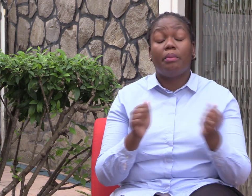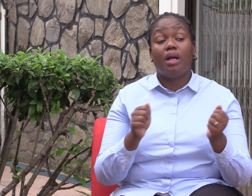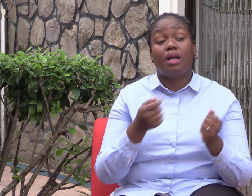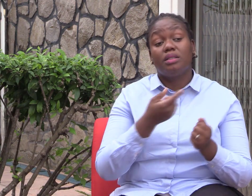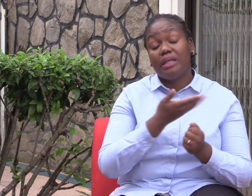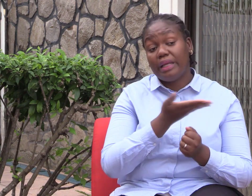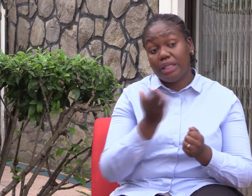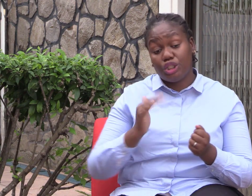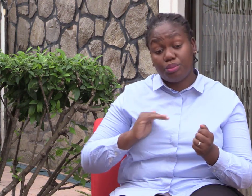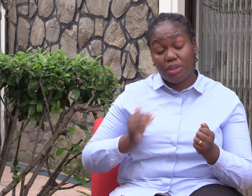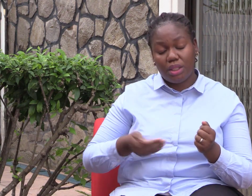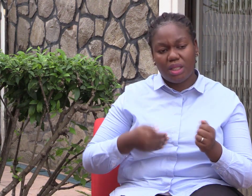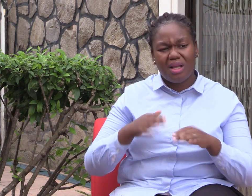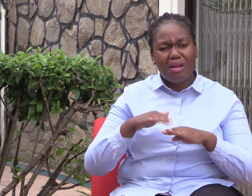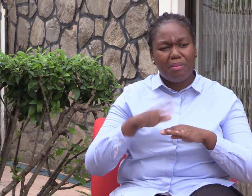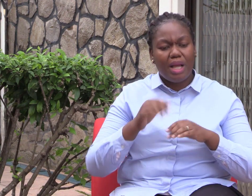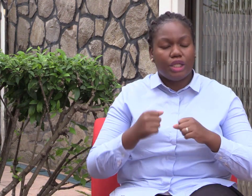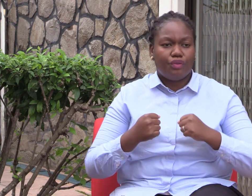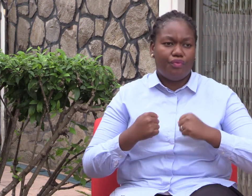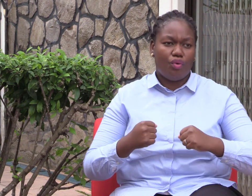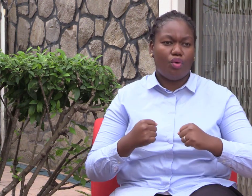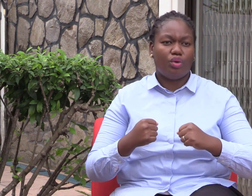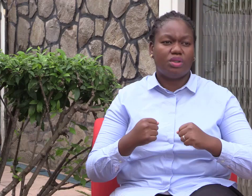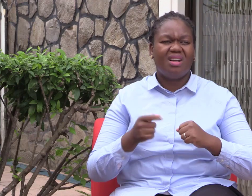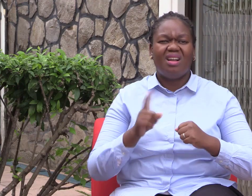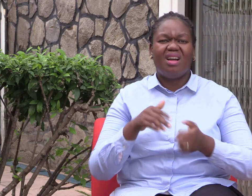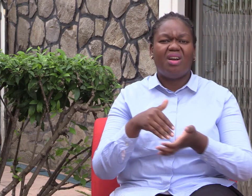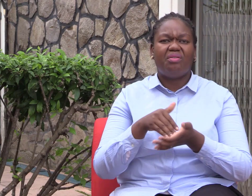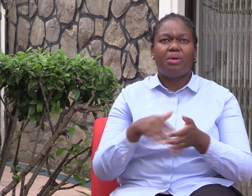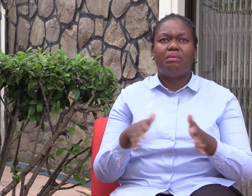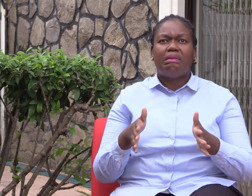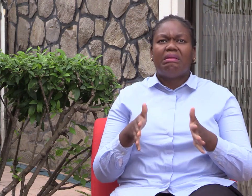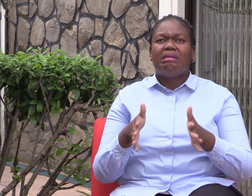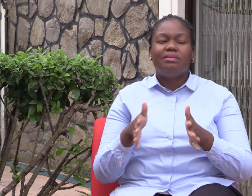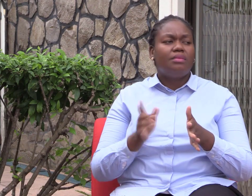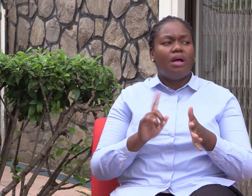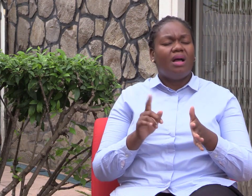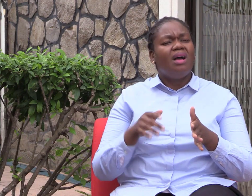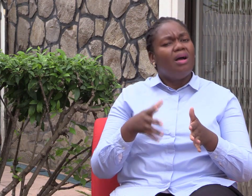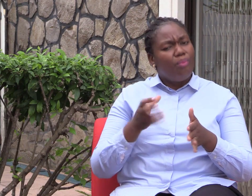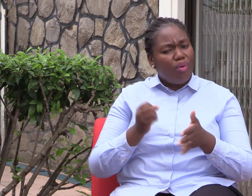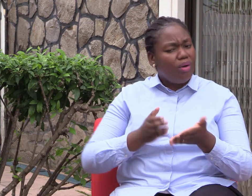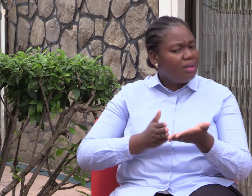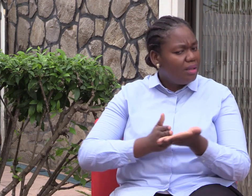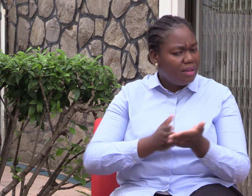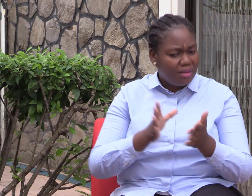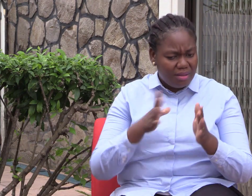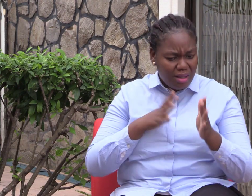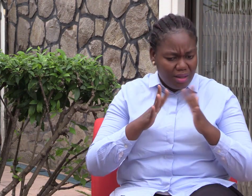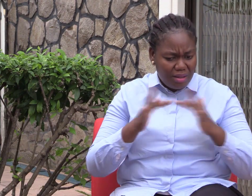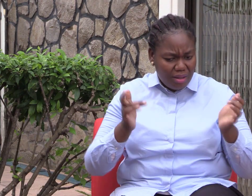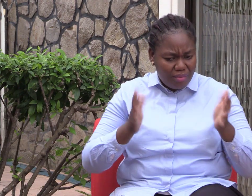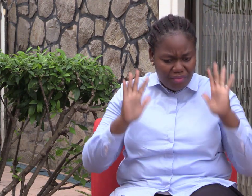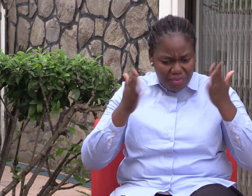Então, é algo assim muito especial e que precisamos ser um pouco mais fortes. Não sintamos que estamos...